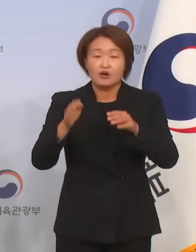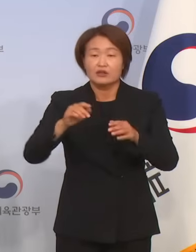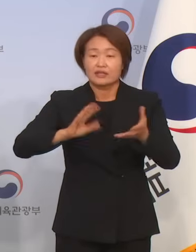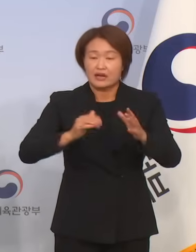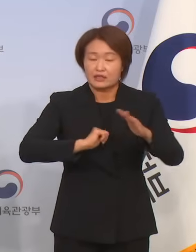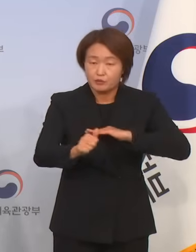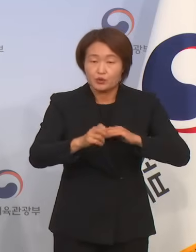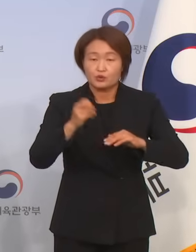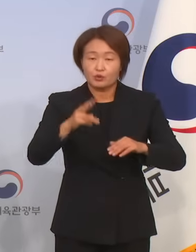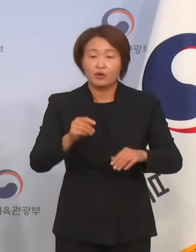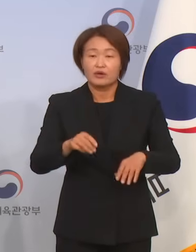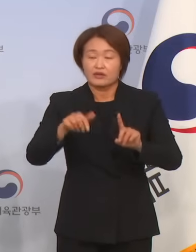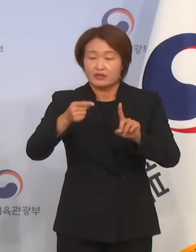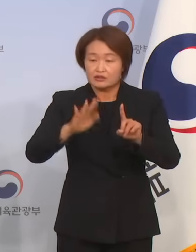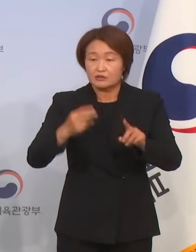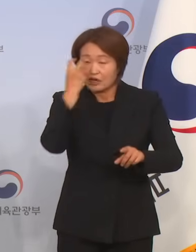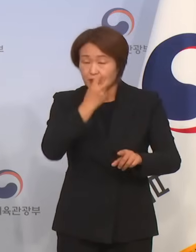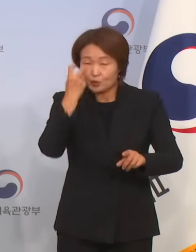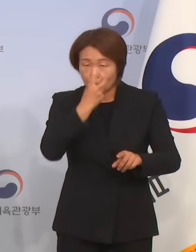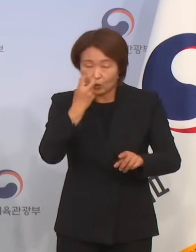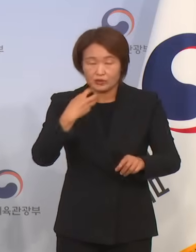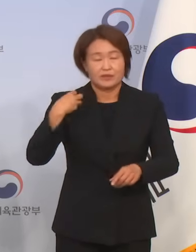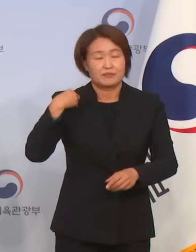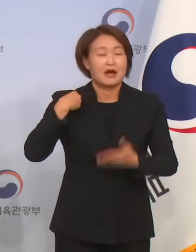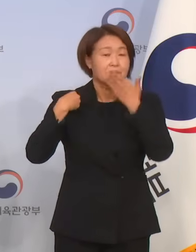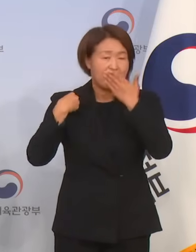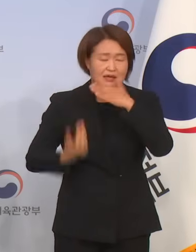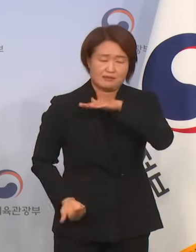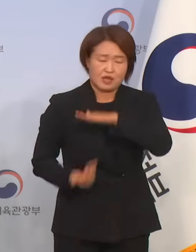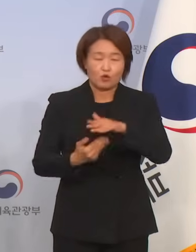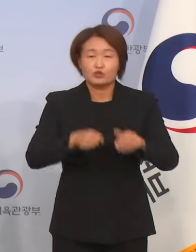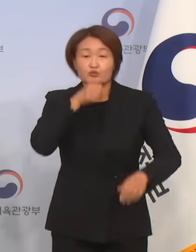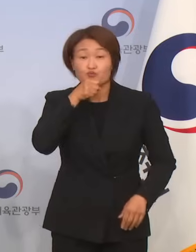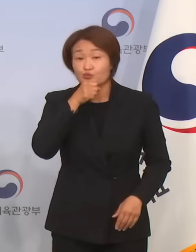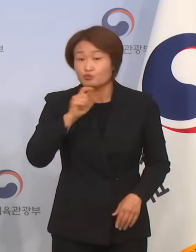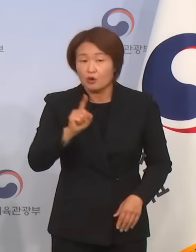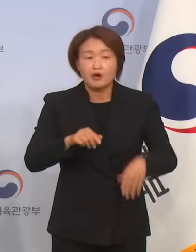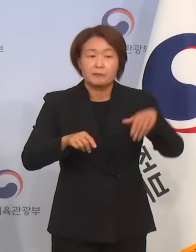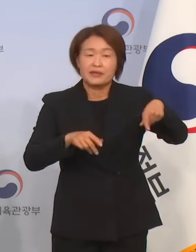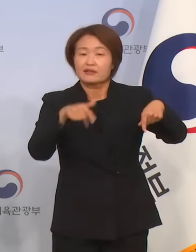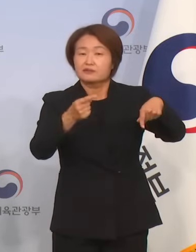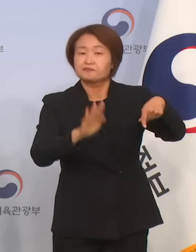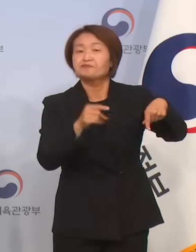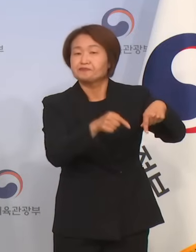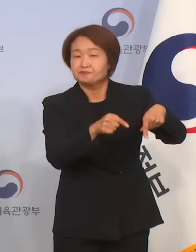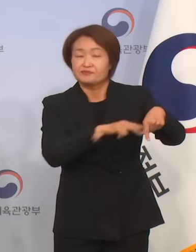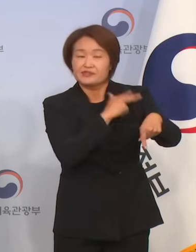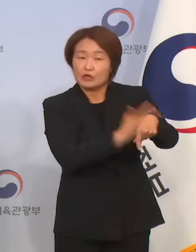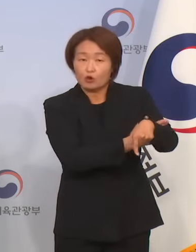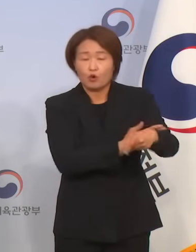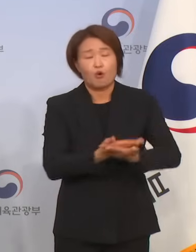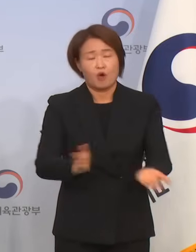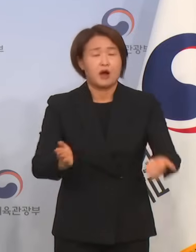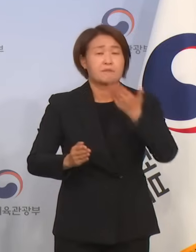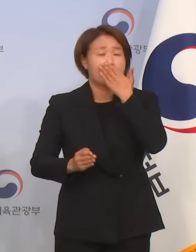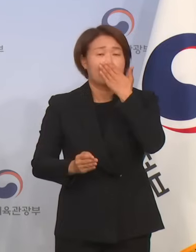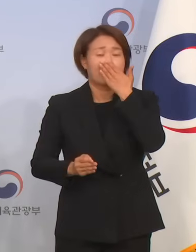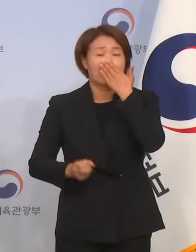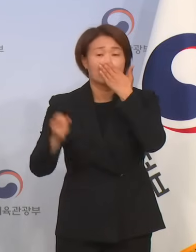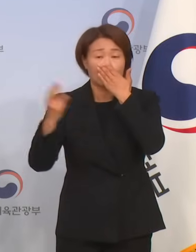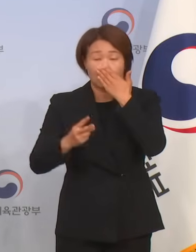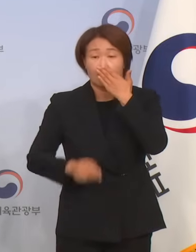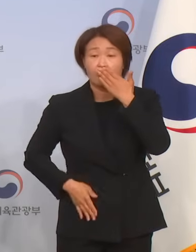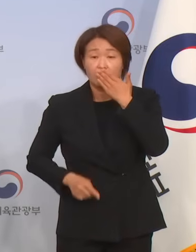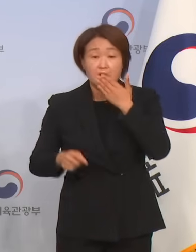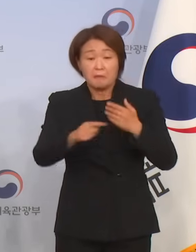및 프로 1부 리그 감독직을 수행할 수 있는 최고 등급인 B급 자격증 발급이 가능해졌고